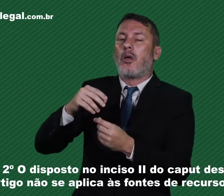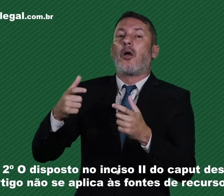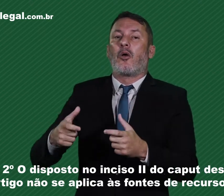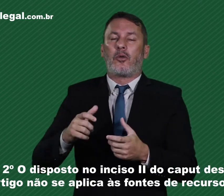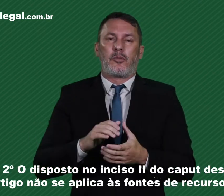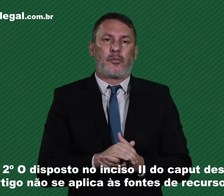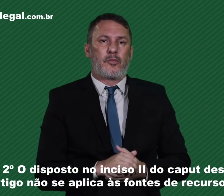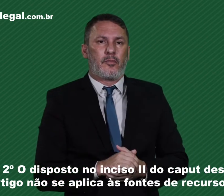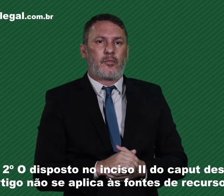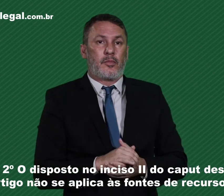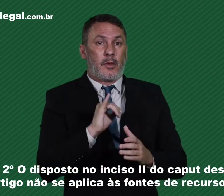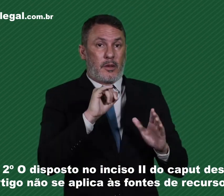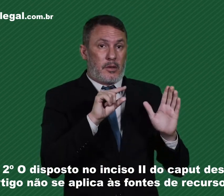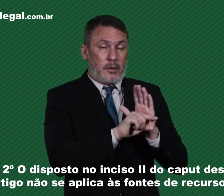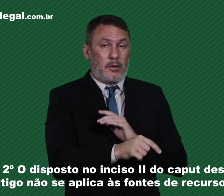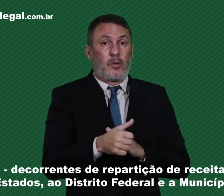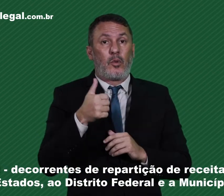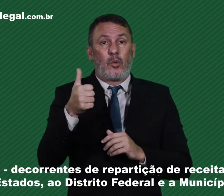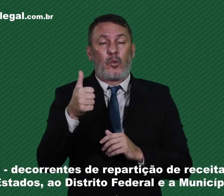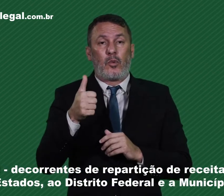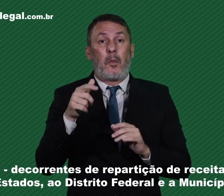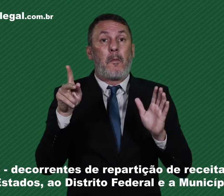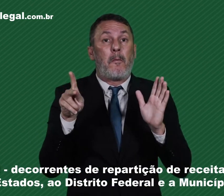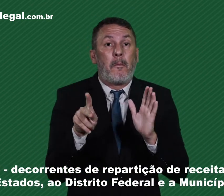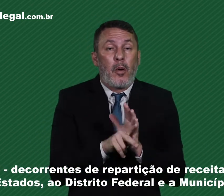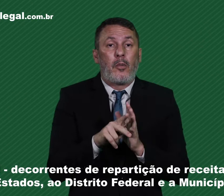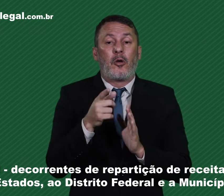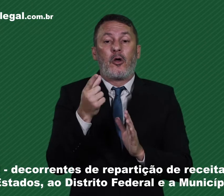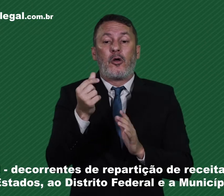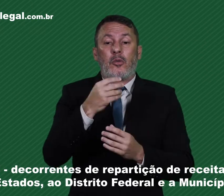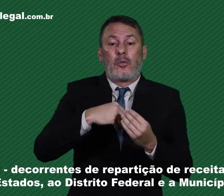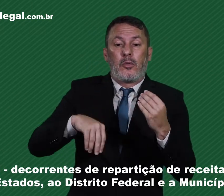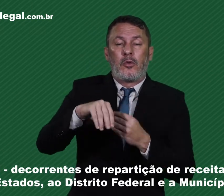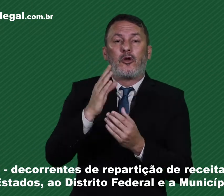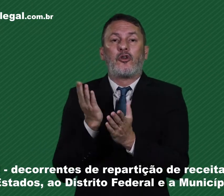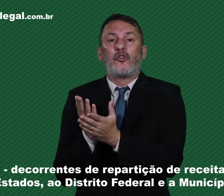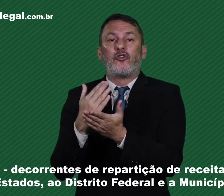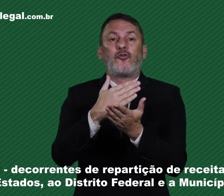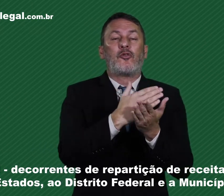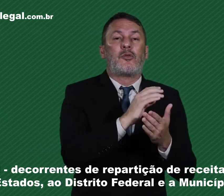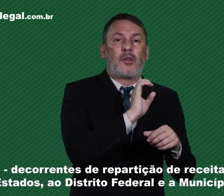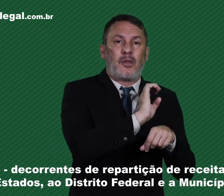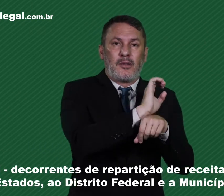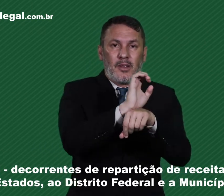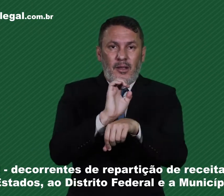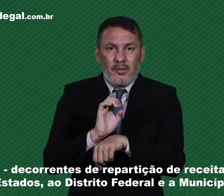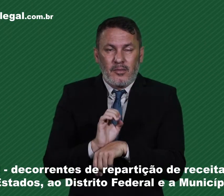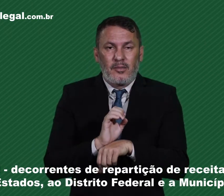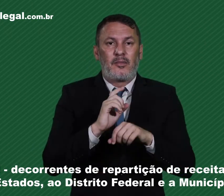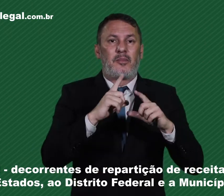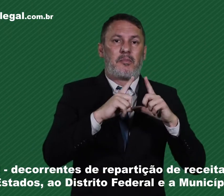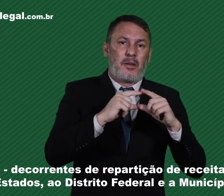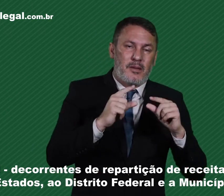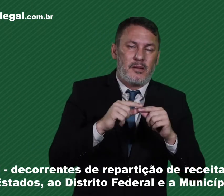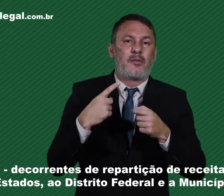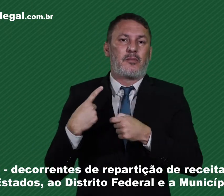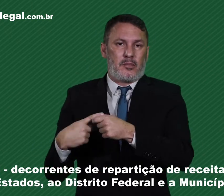fontes de recursos: inciso 1 e correntes de repartição de receitas a estados